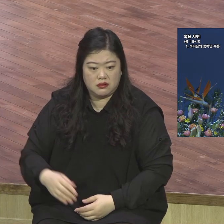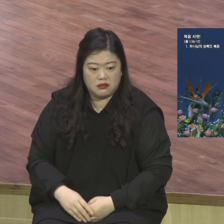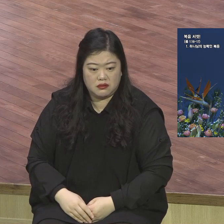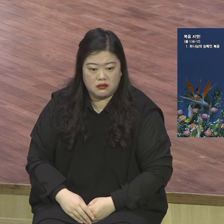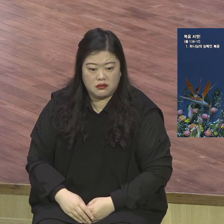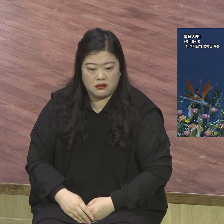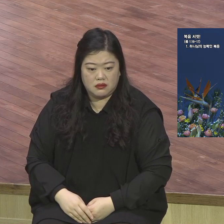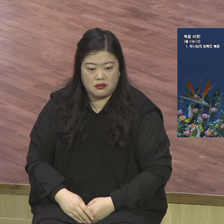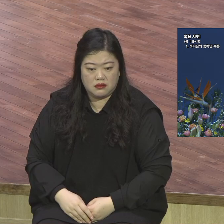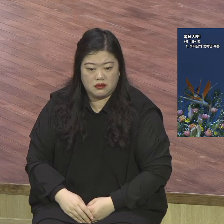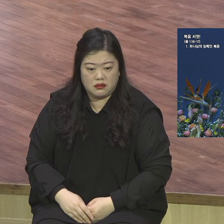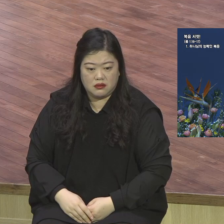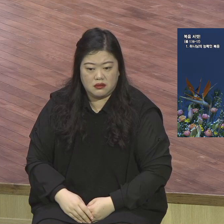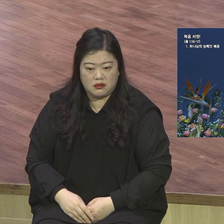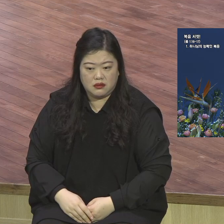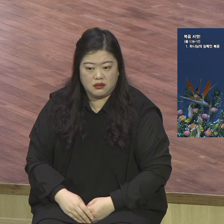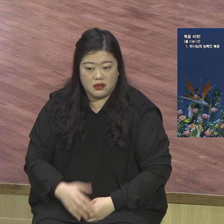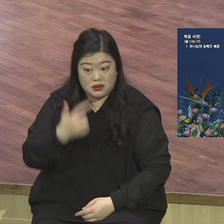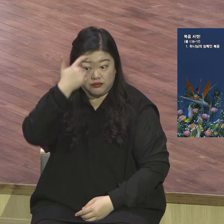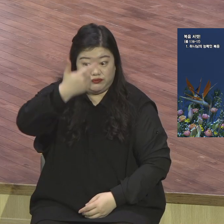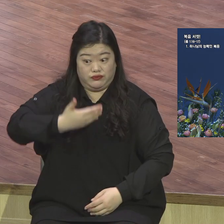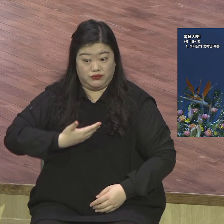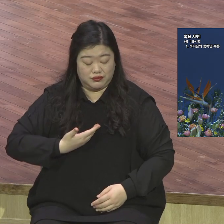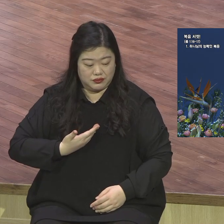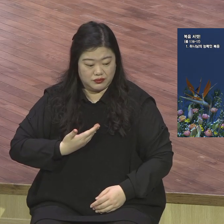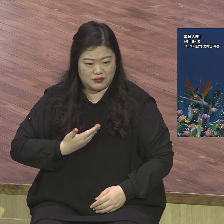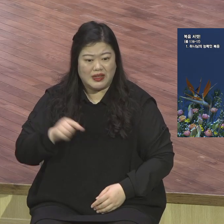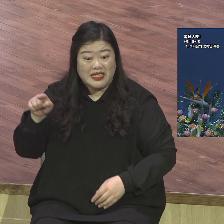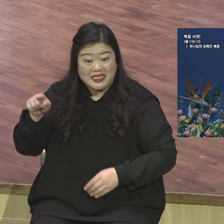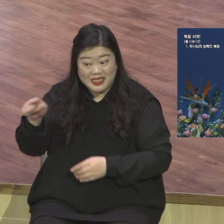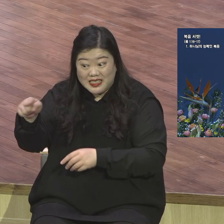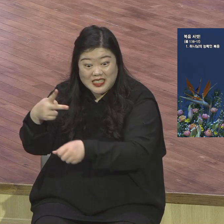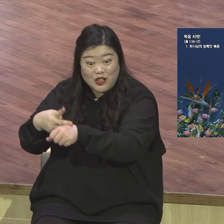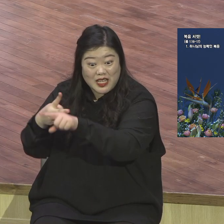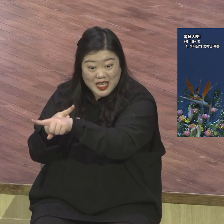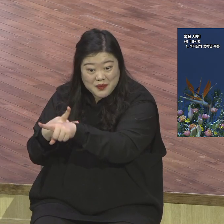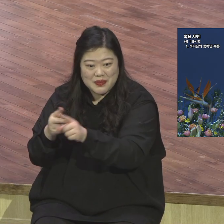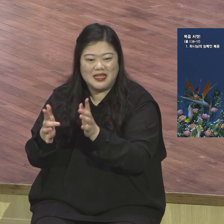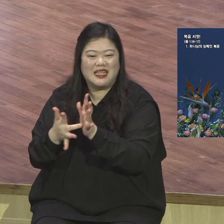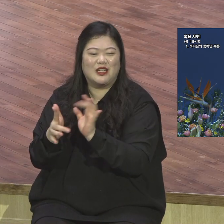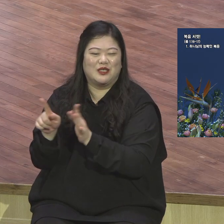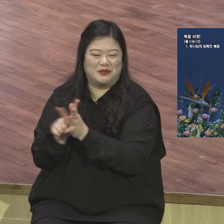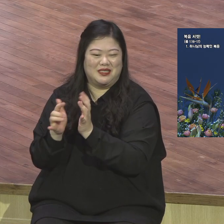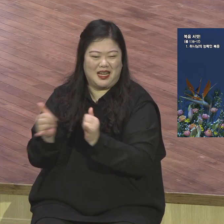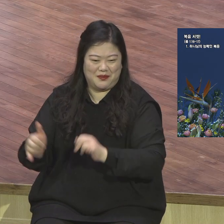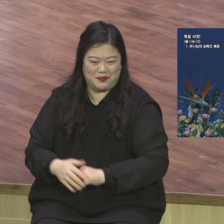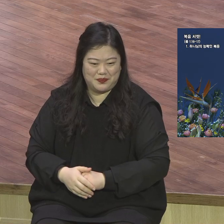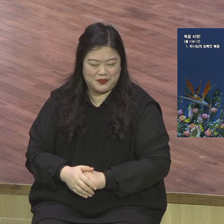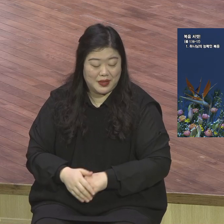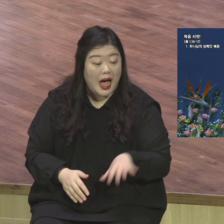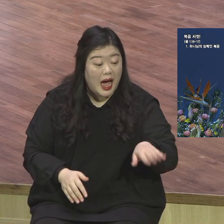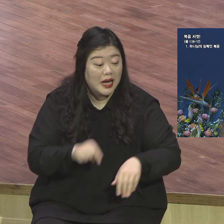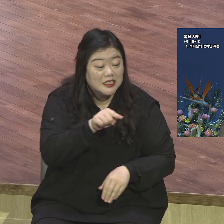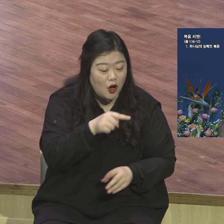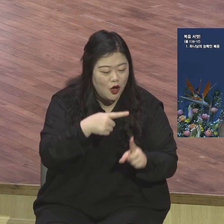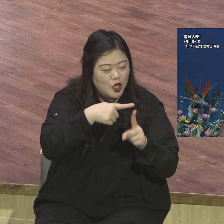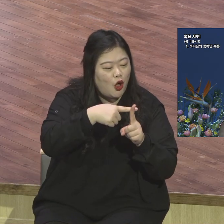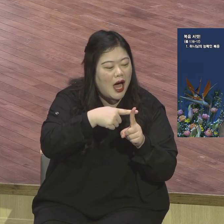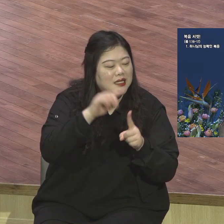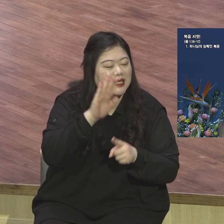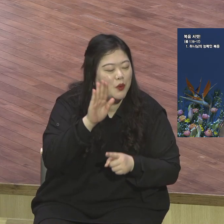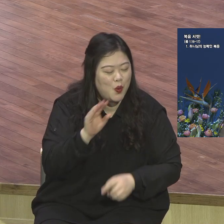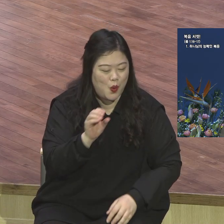물론 그분이 이제 다행스럽게 크리스찬이었어요. 웃으면서 그랬어요. 그것은 십자가인데